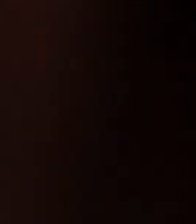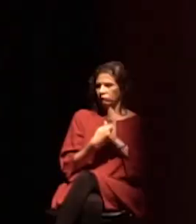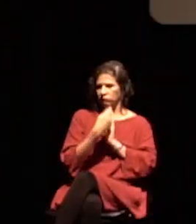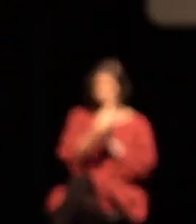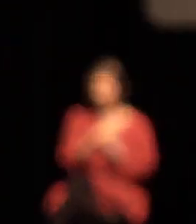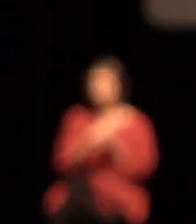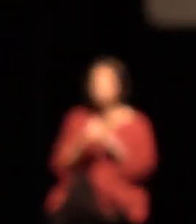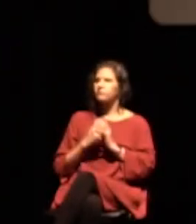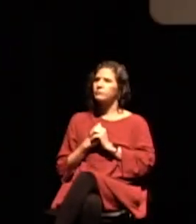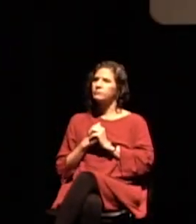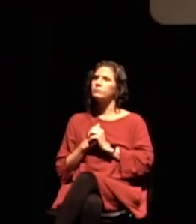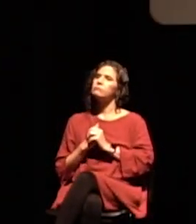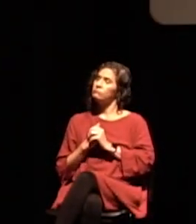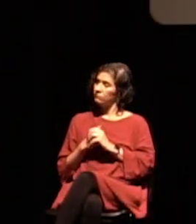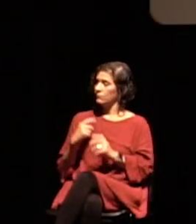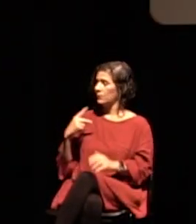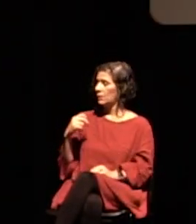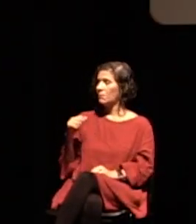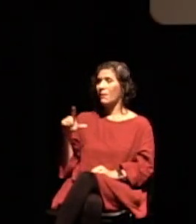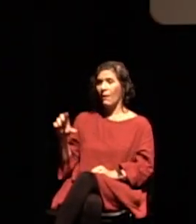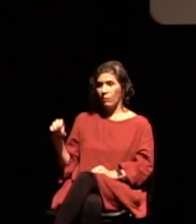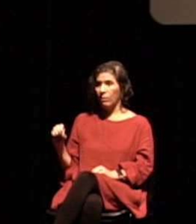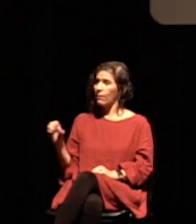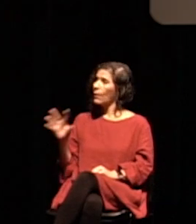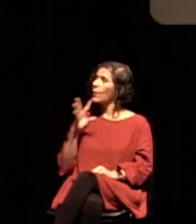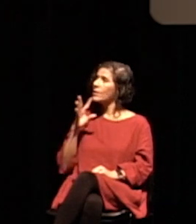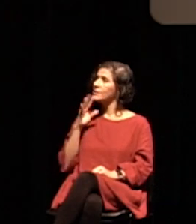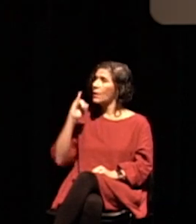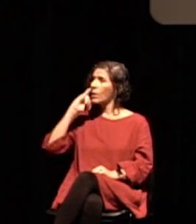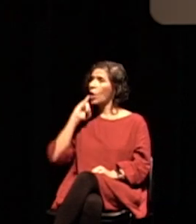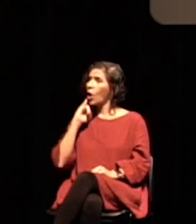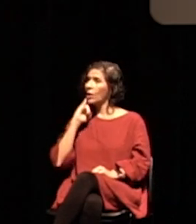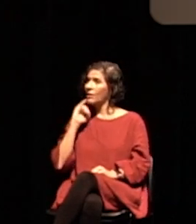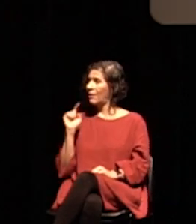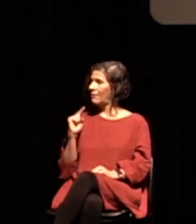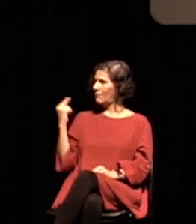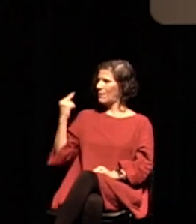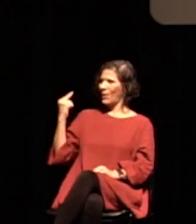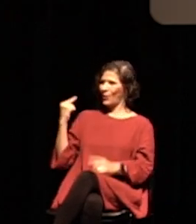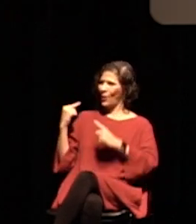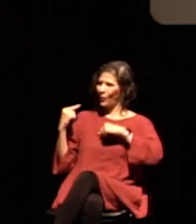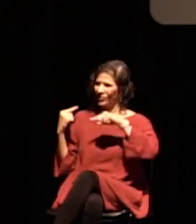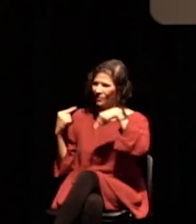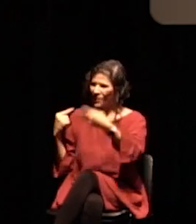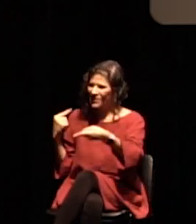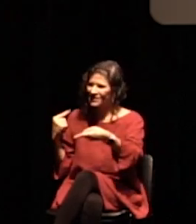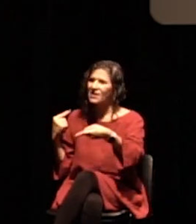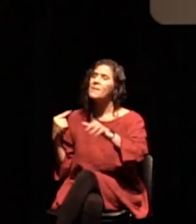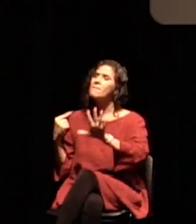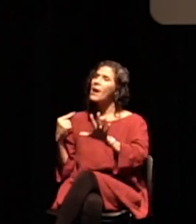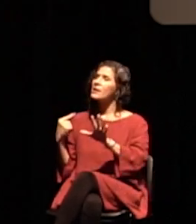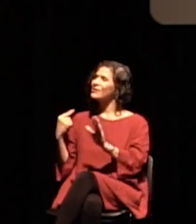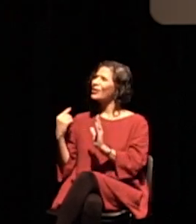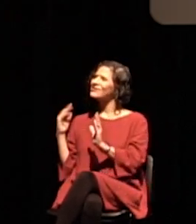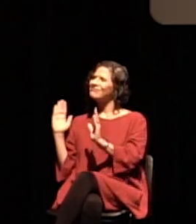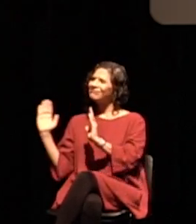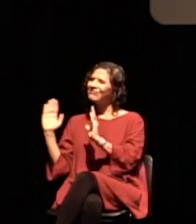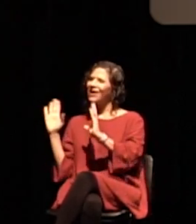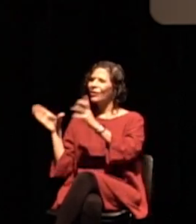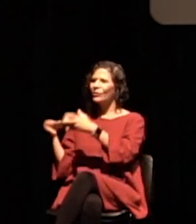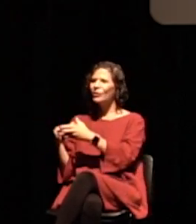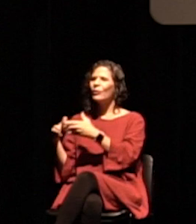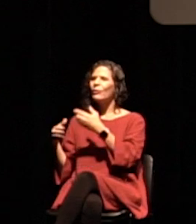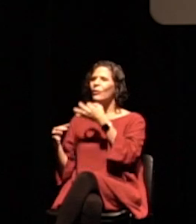Paulo Venâncio conheceu a Iol antes de mim, mas nós somos mais ou menos da mesma geração